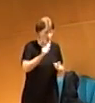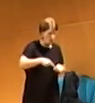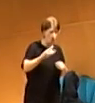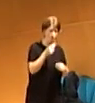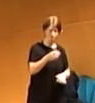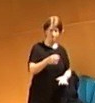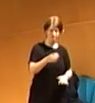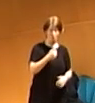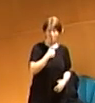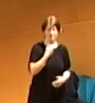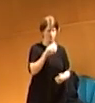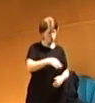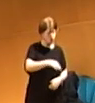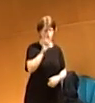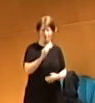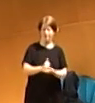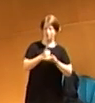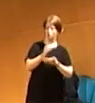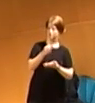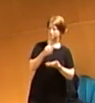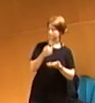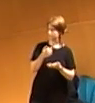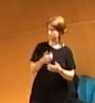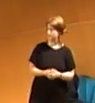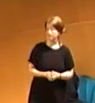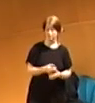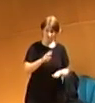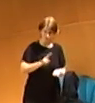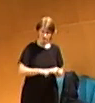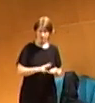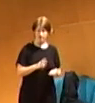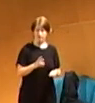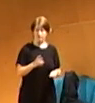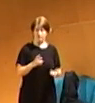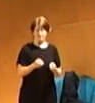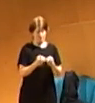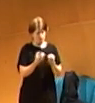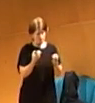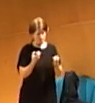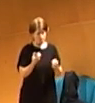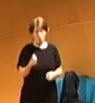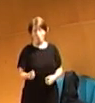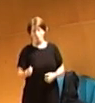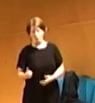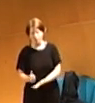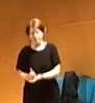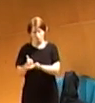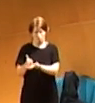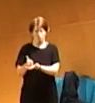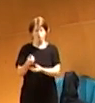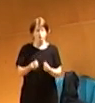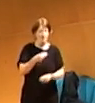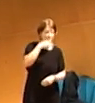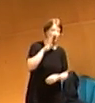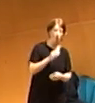étayés. Mais c'est le problème. Mais c'est vrai que, vous voyez, par exemple, pour les enfants aidants et pour les parents